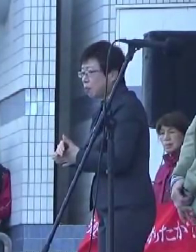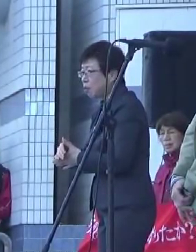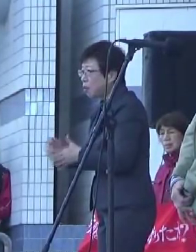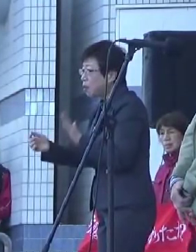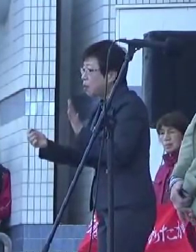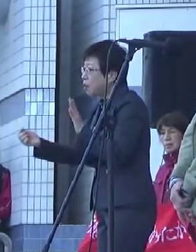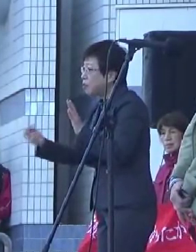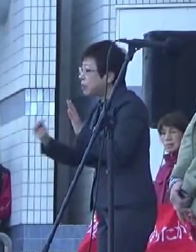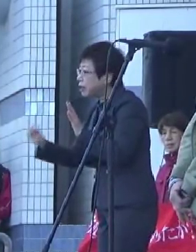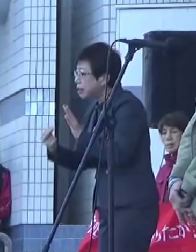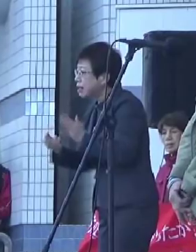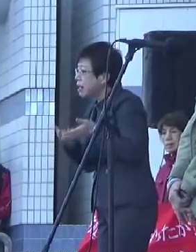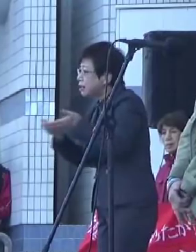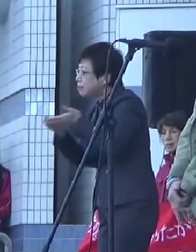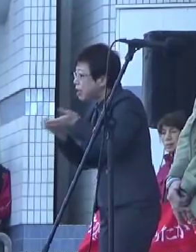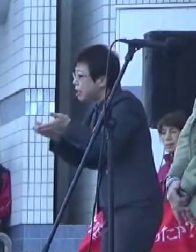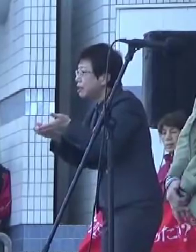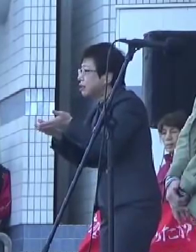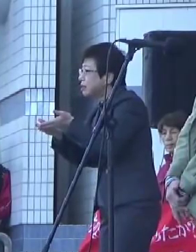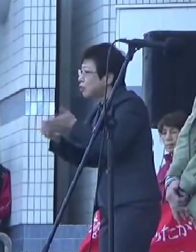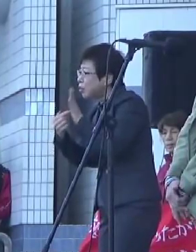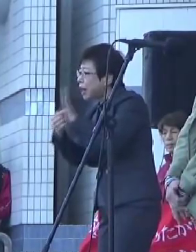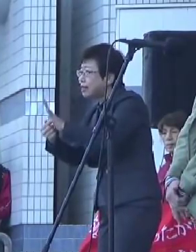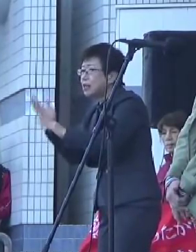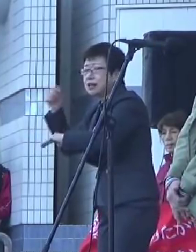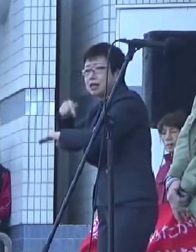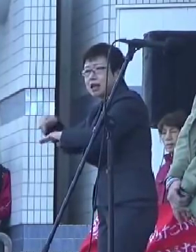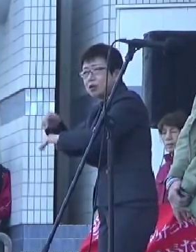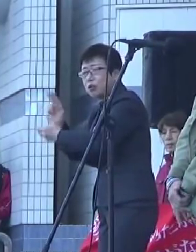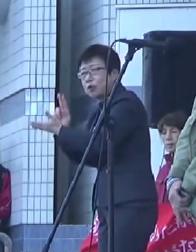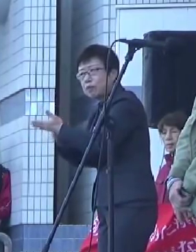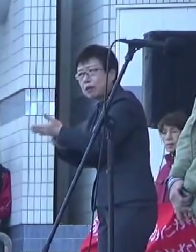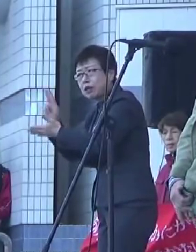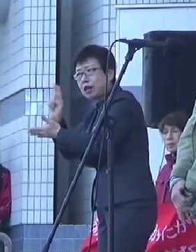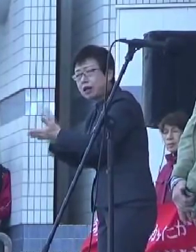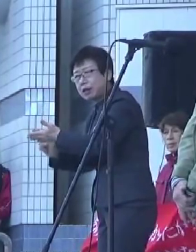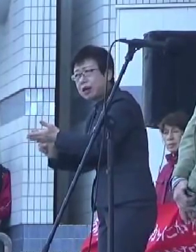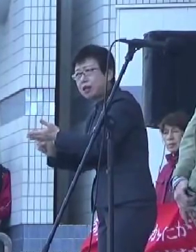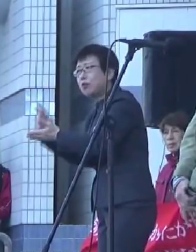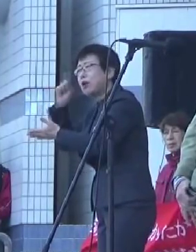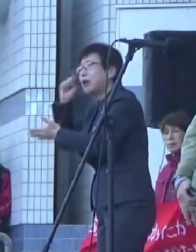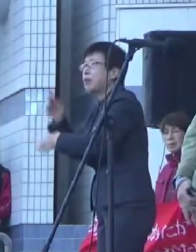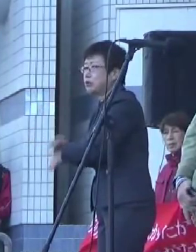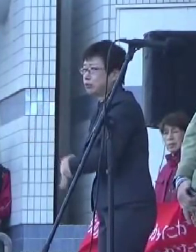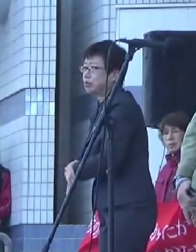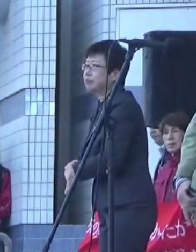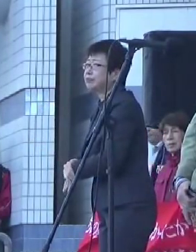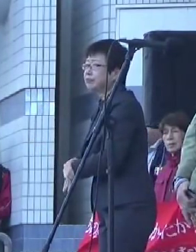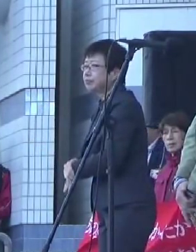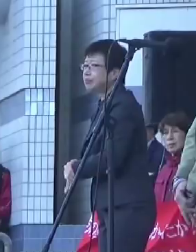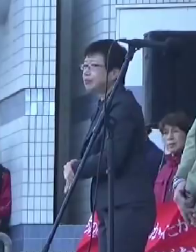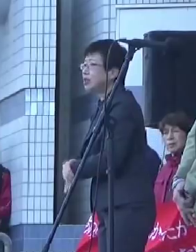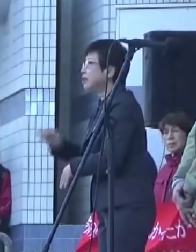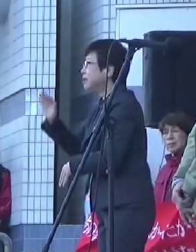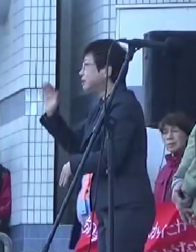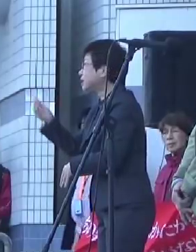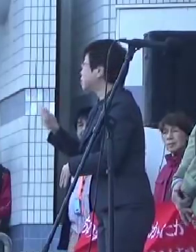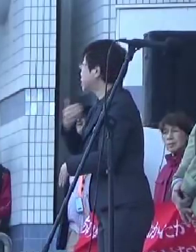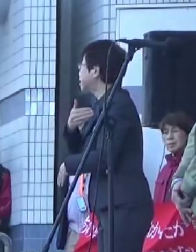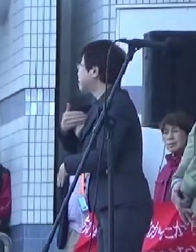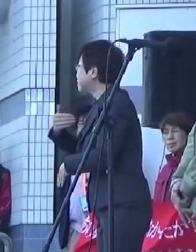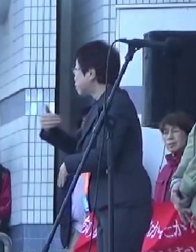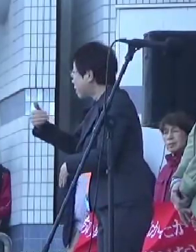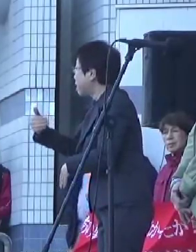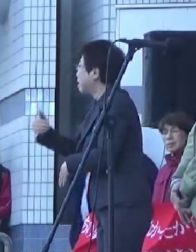して政策を決めているのではないかと思われて仕方がありません。しかし私たち